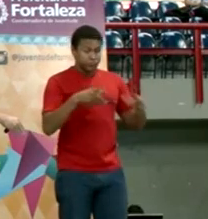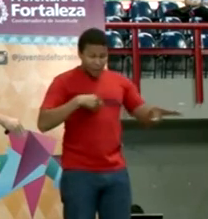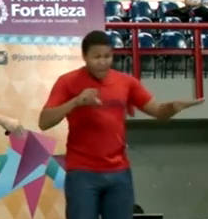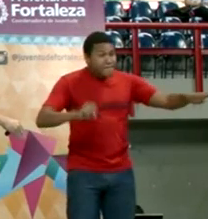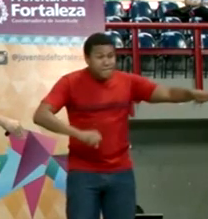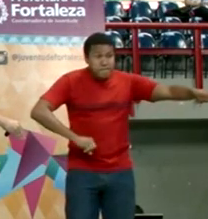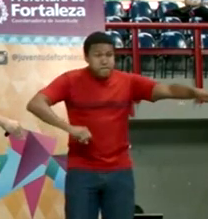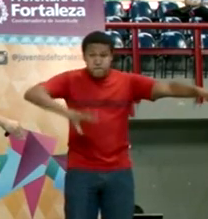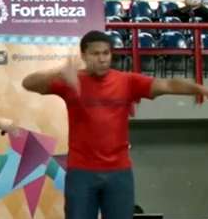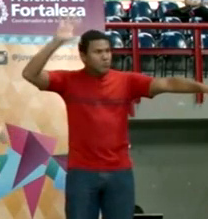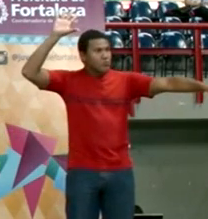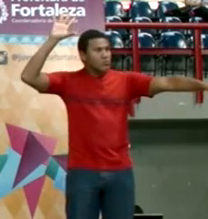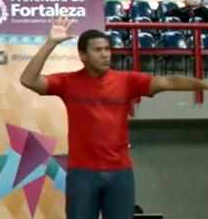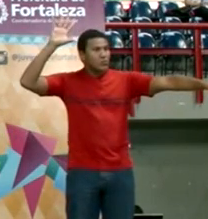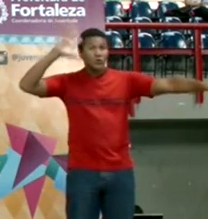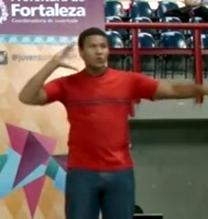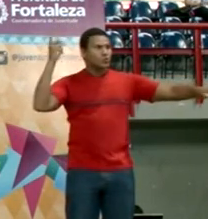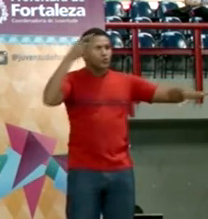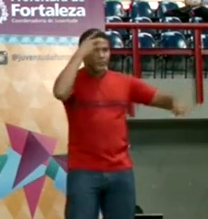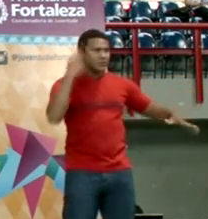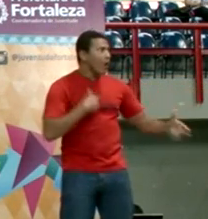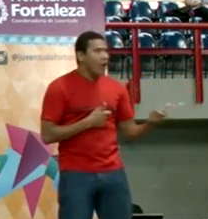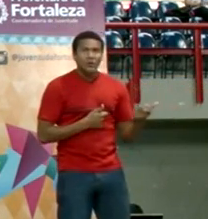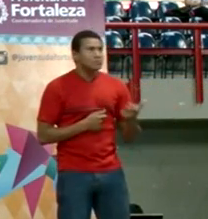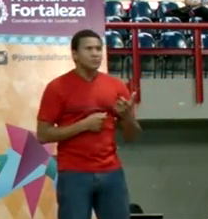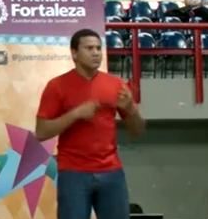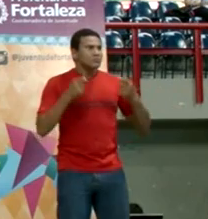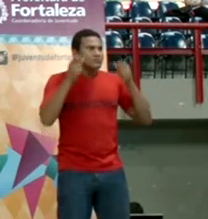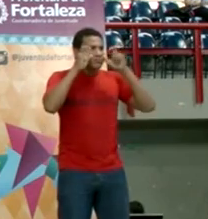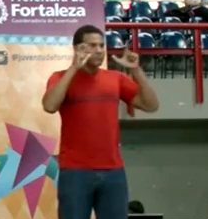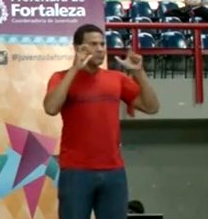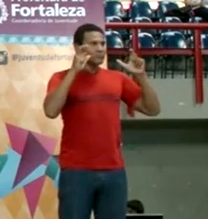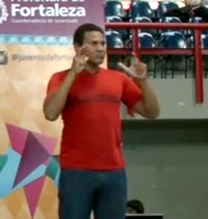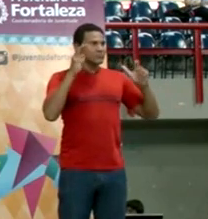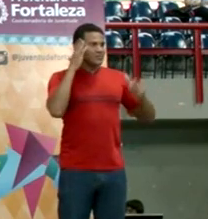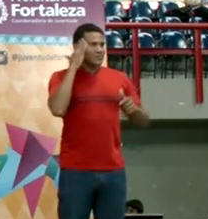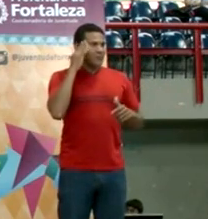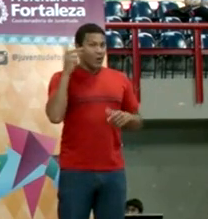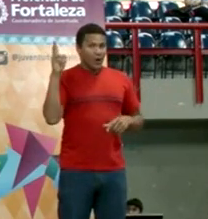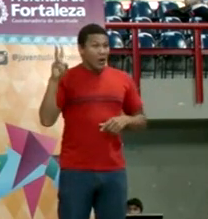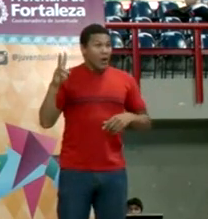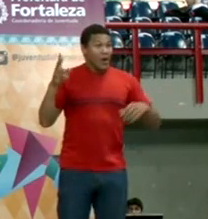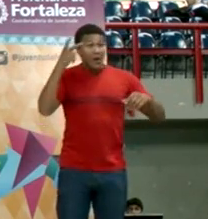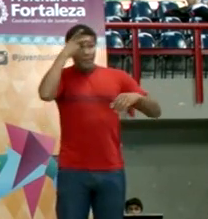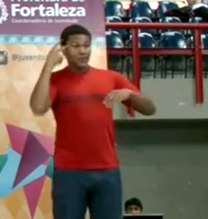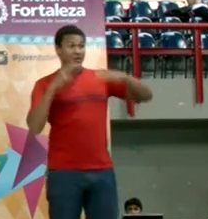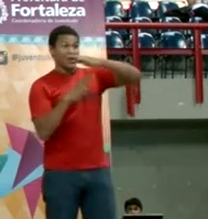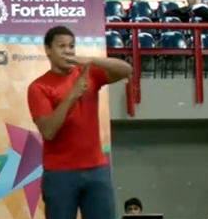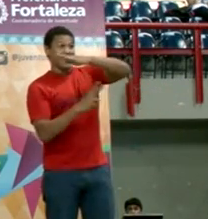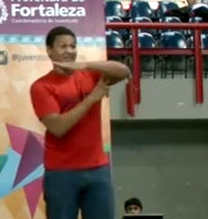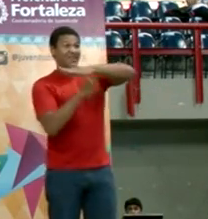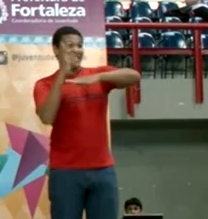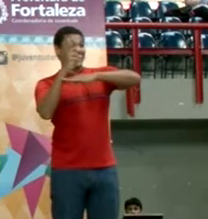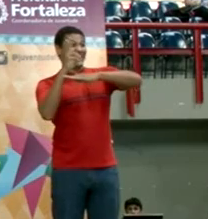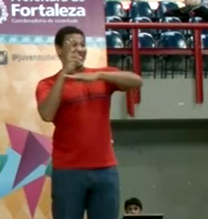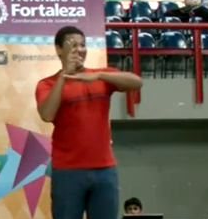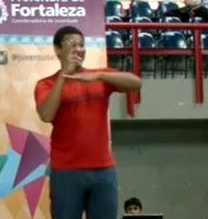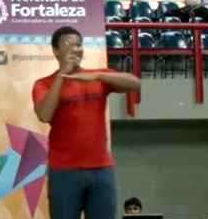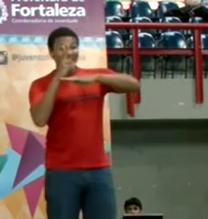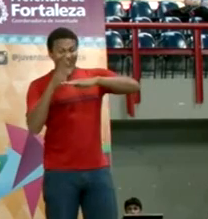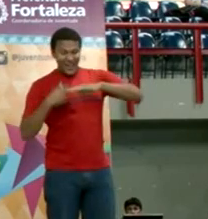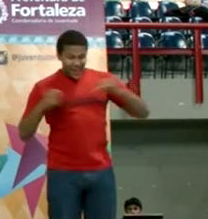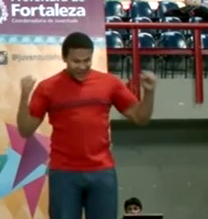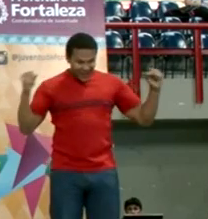explodiu, tá? A galera depois da ponte, os outros dois escutaram a explosão. Disse, uhul! Aí o carro passou. Falha, aquilo não era